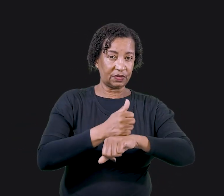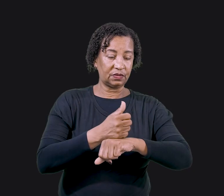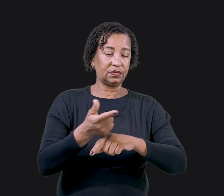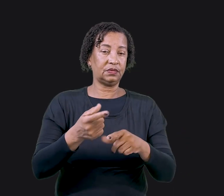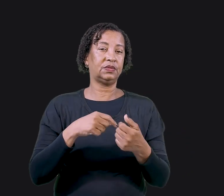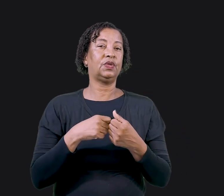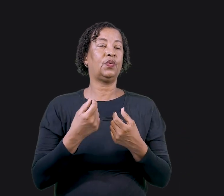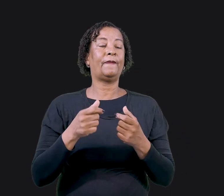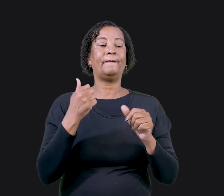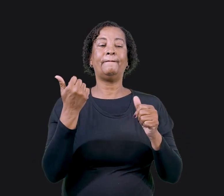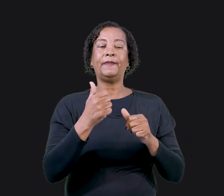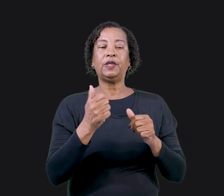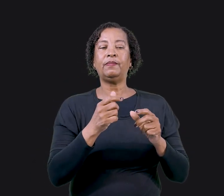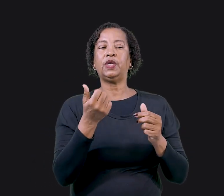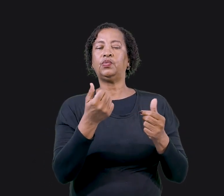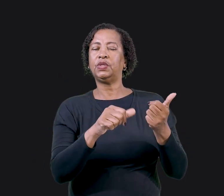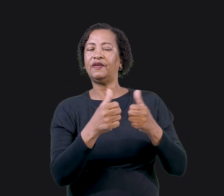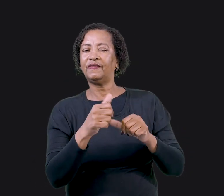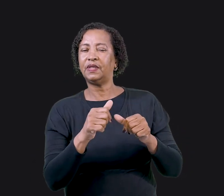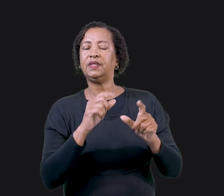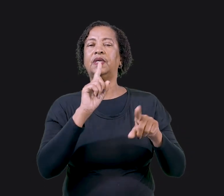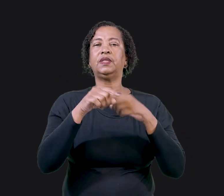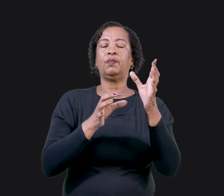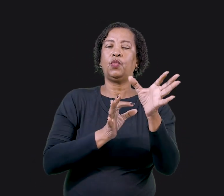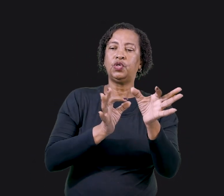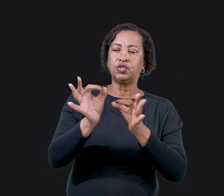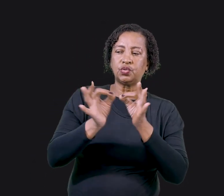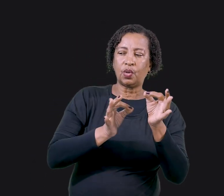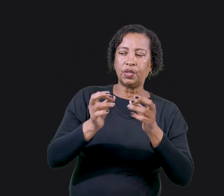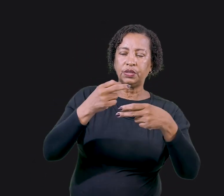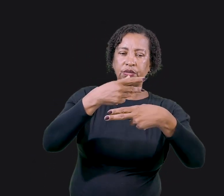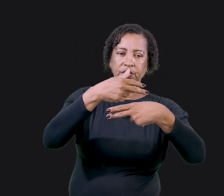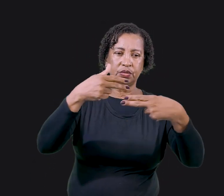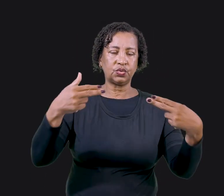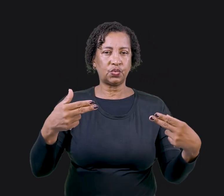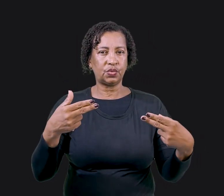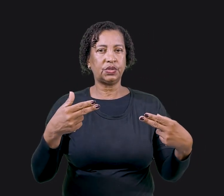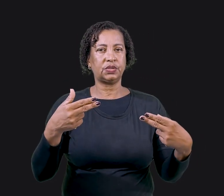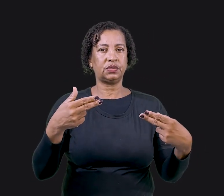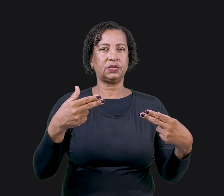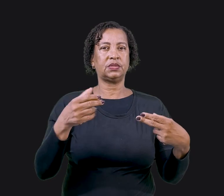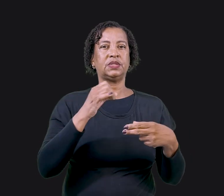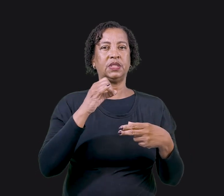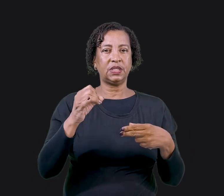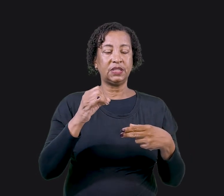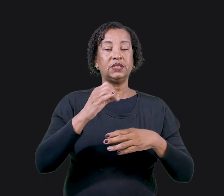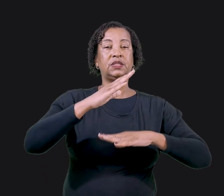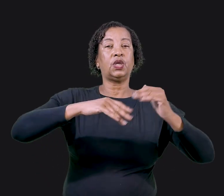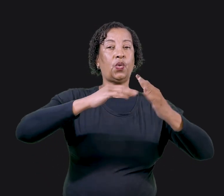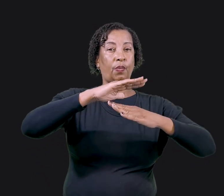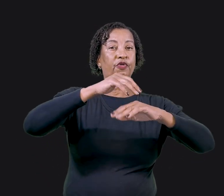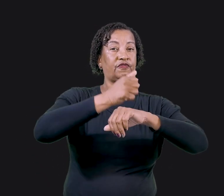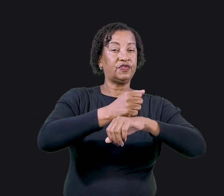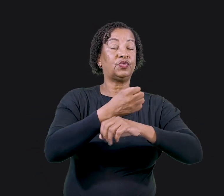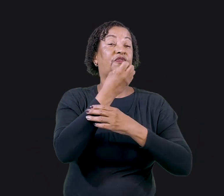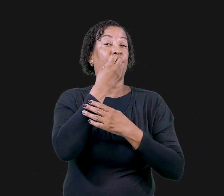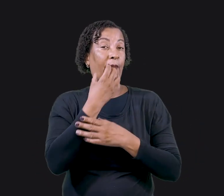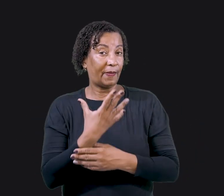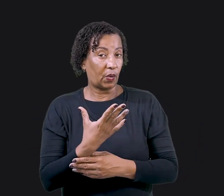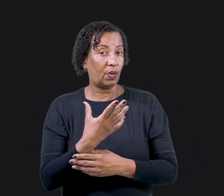analisa a situação, depois ele organiza os negócios. Se o executivo for realmente bom, ele vai